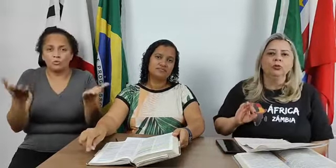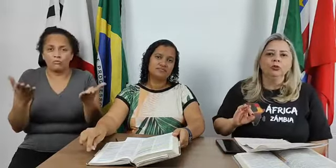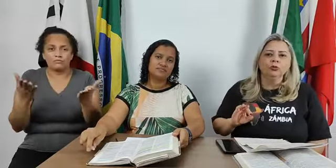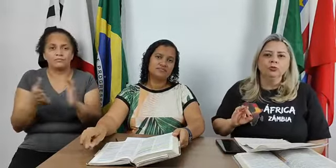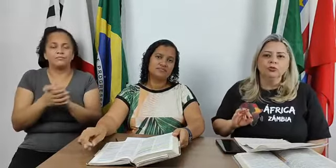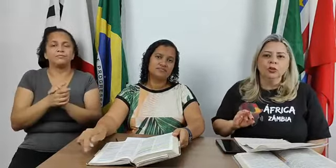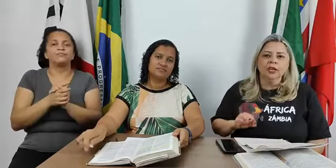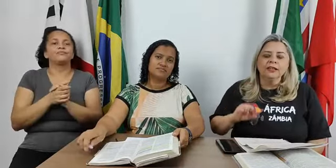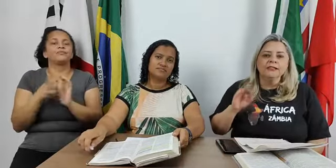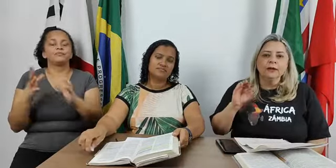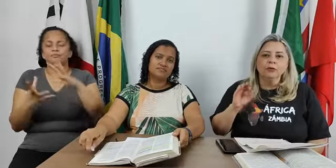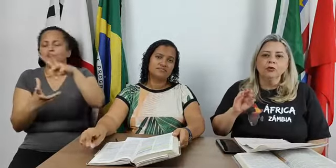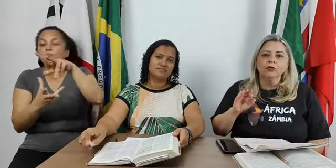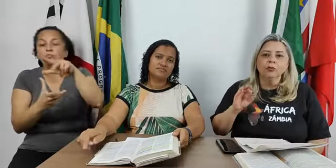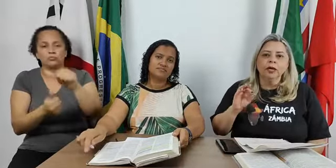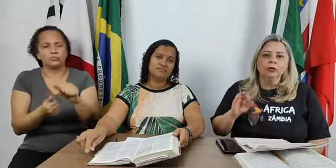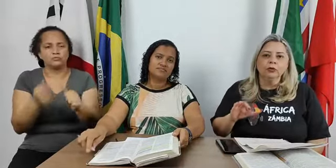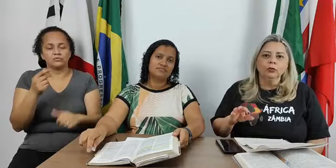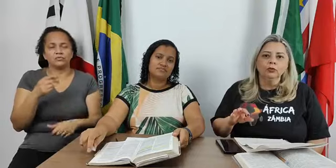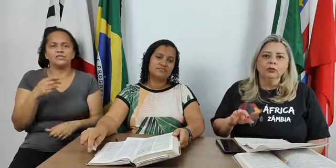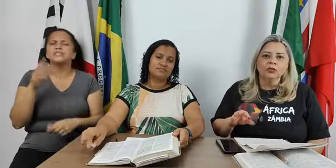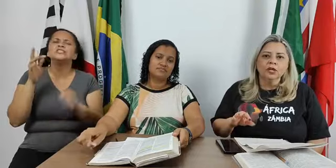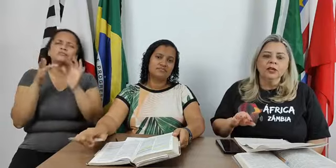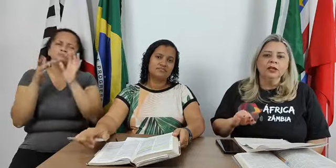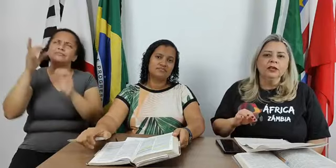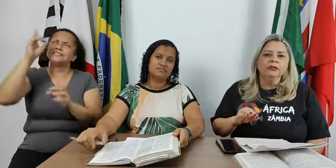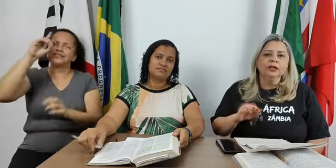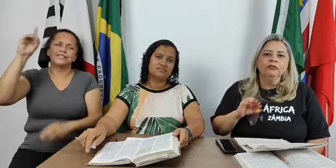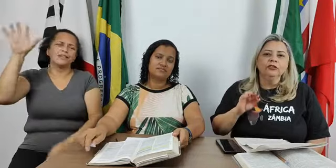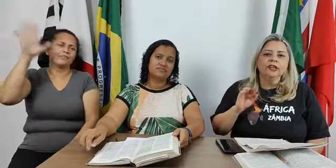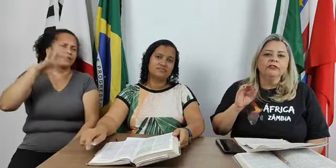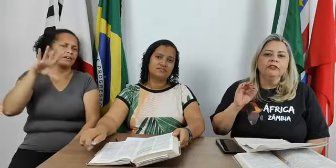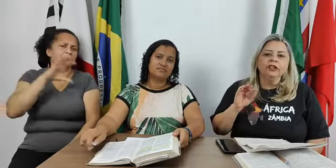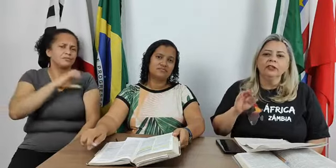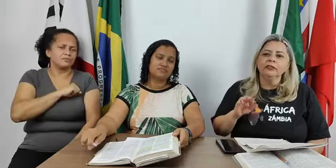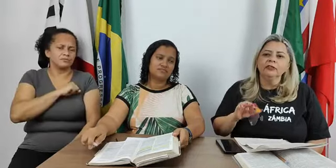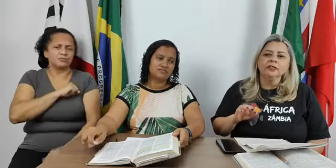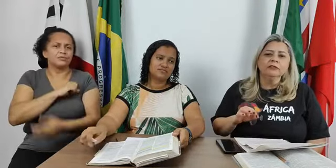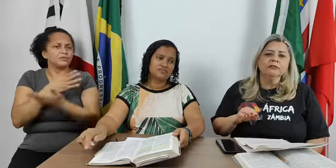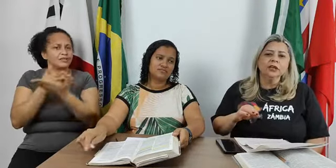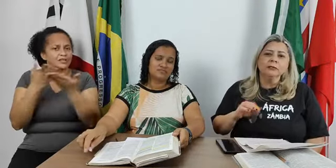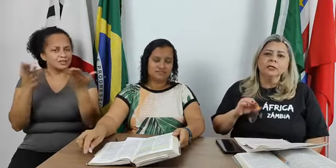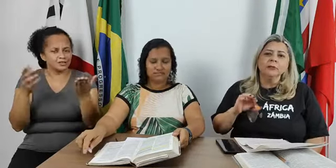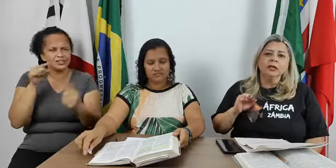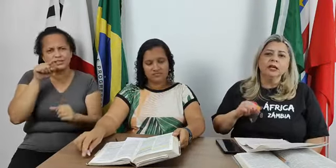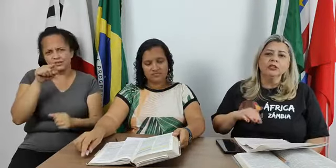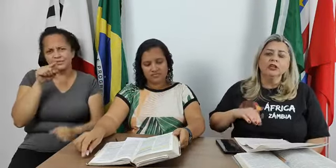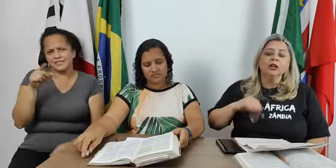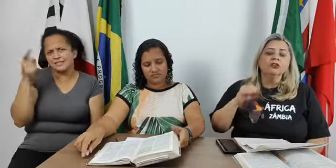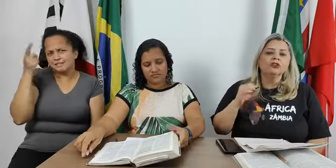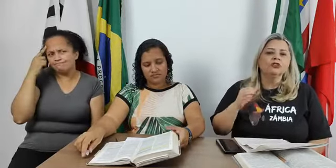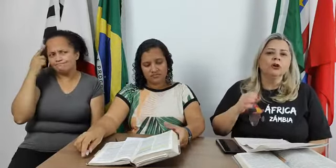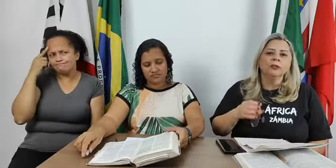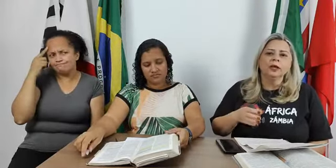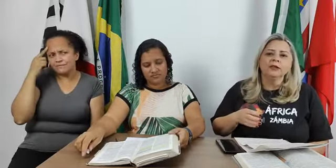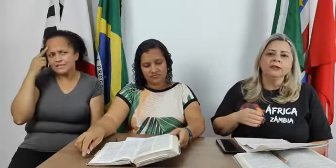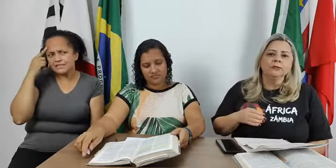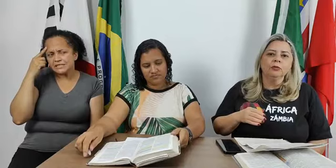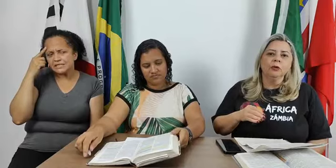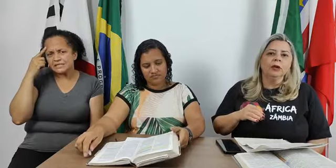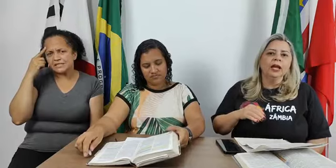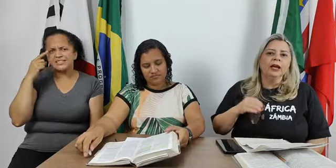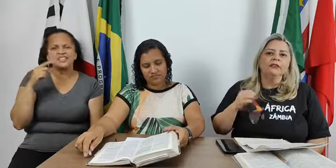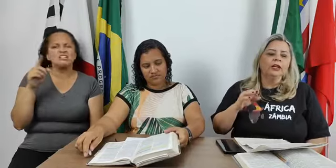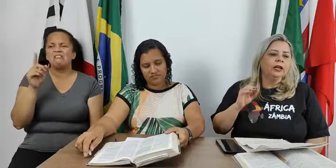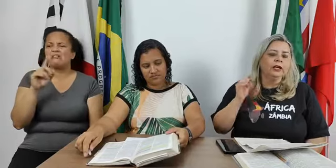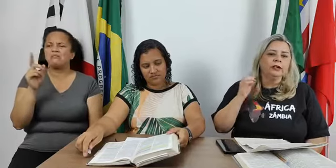de todos. Esse amor foi para todos. Então, que você reflita, que você não venha mais para a igreja só para receber